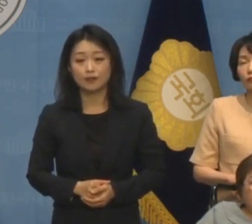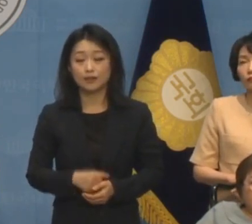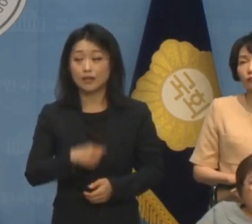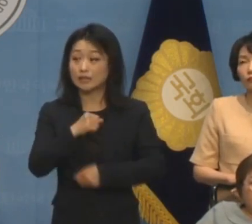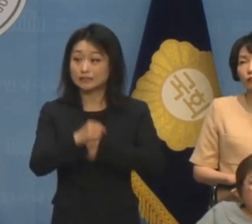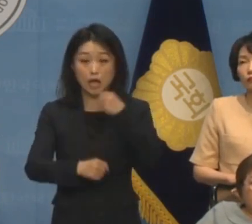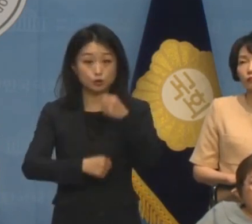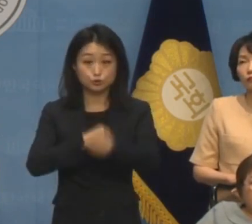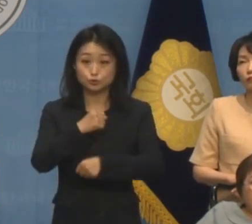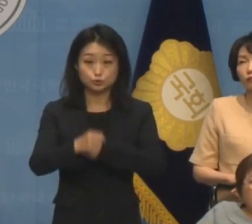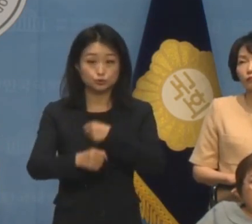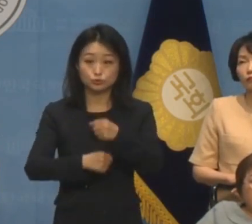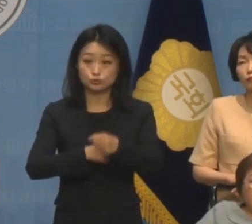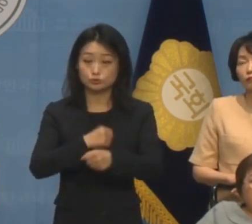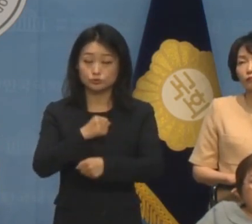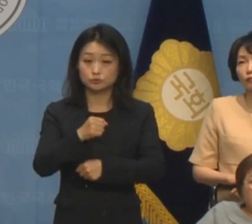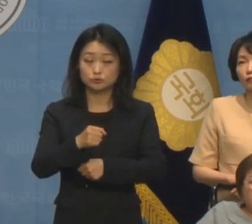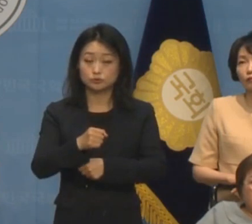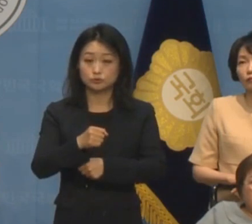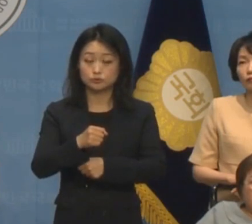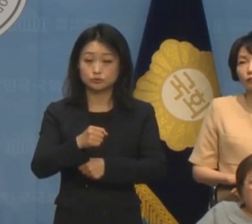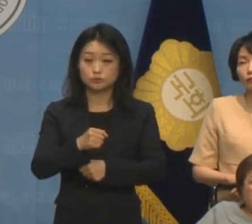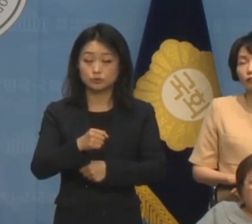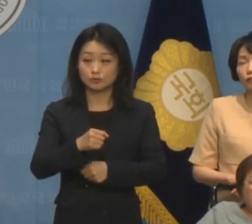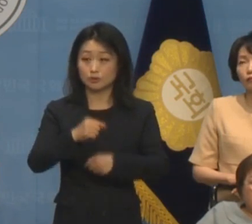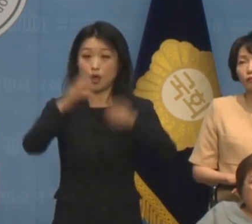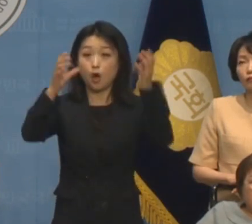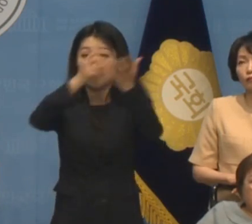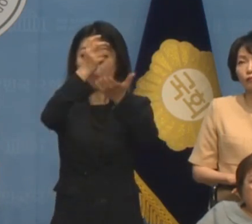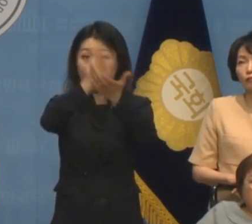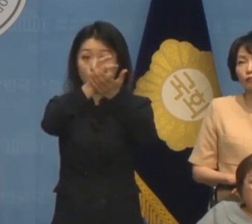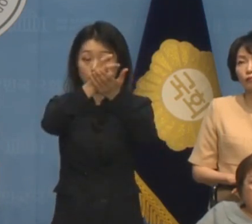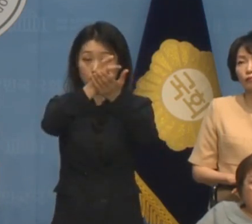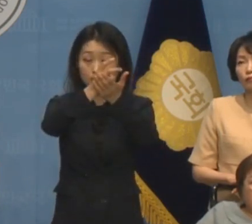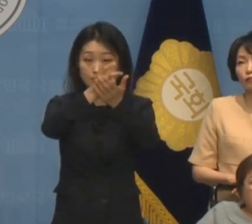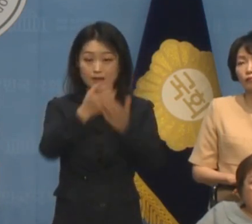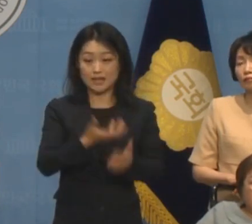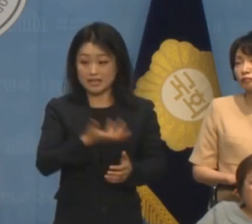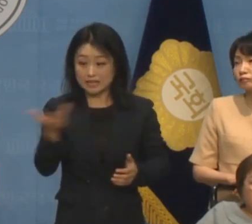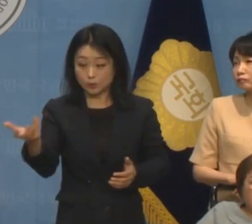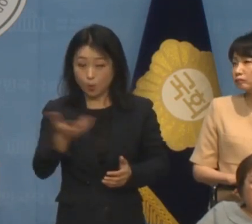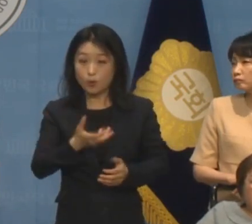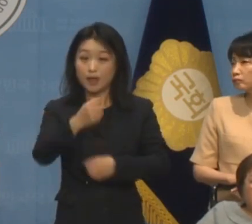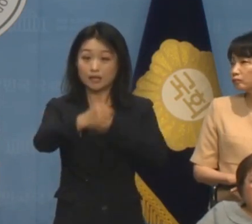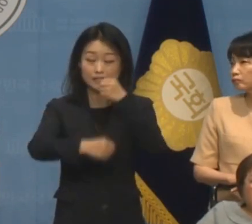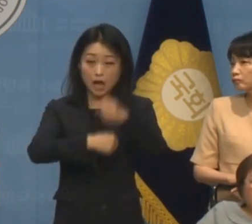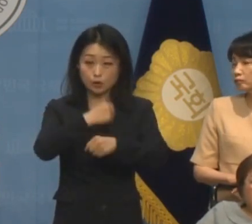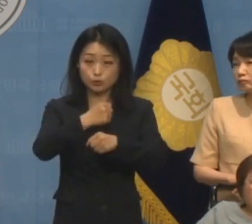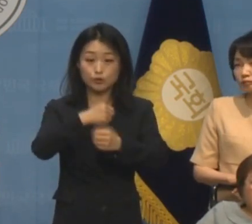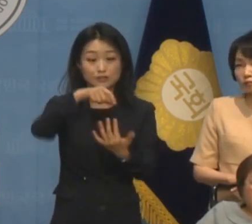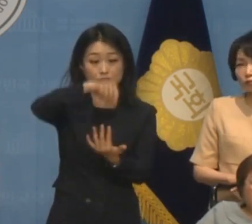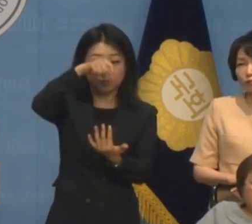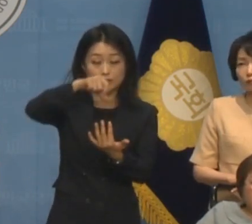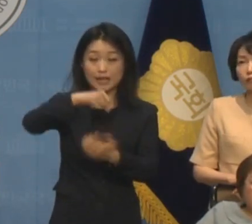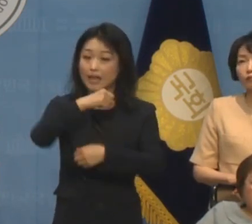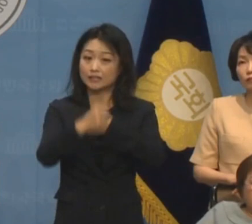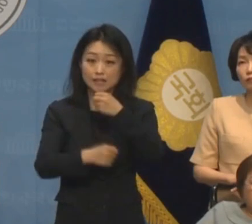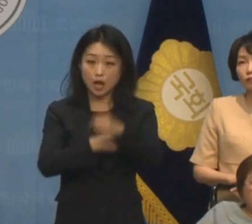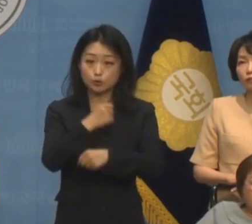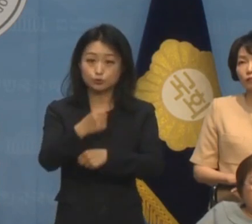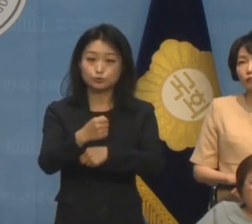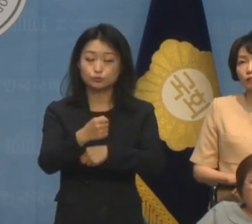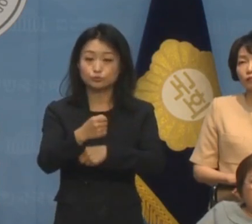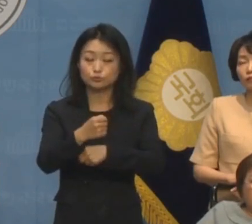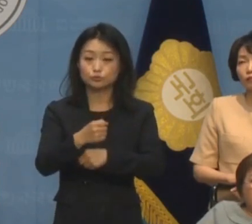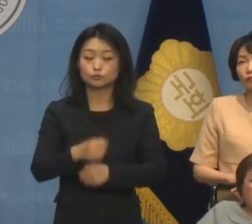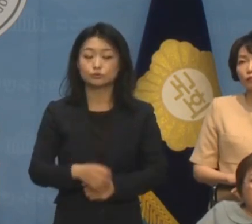자유의 헌법에 보장 있는 이동의 자유, 선택의 자유,